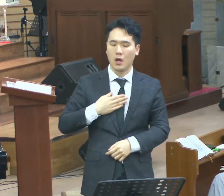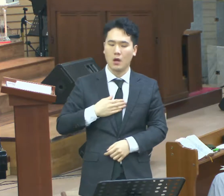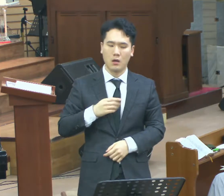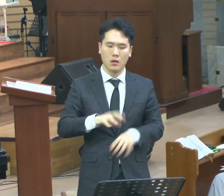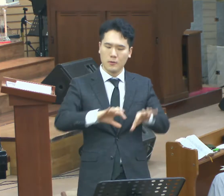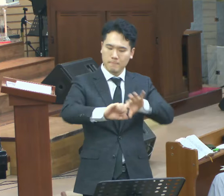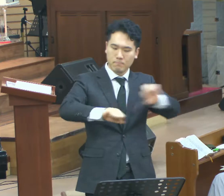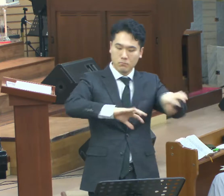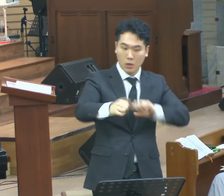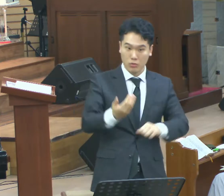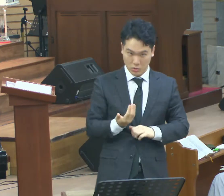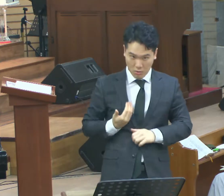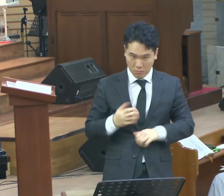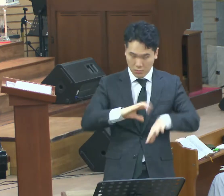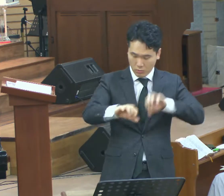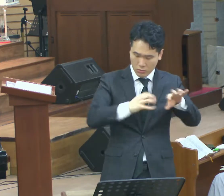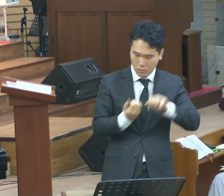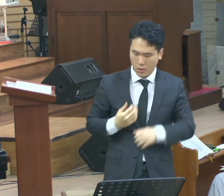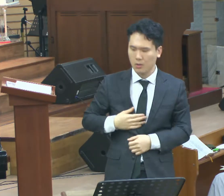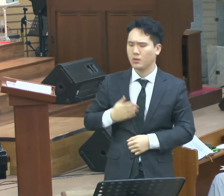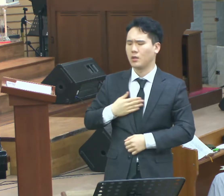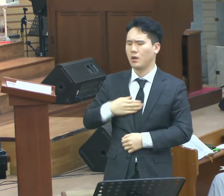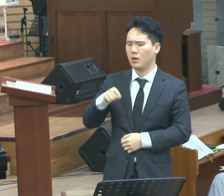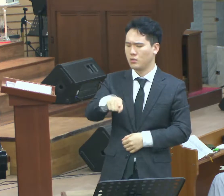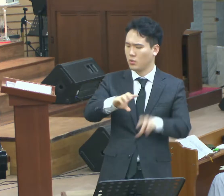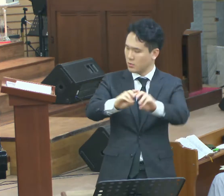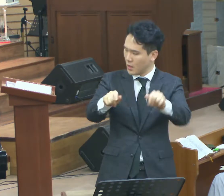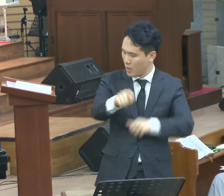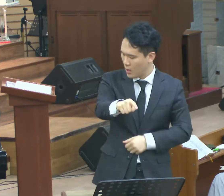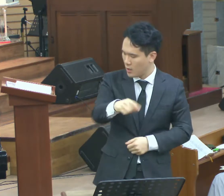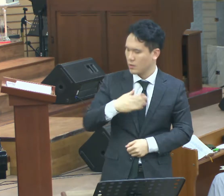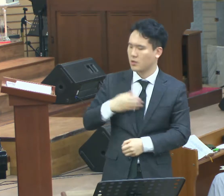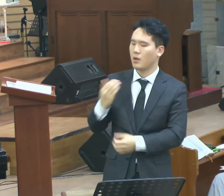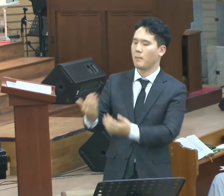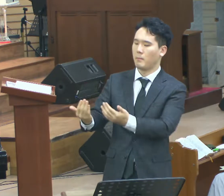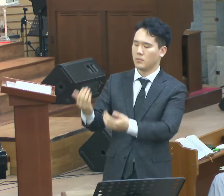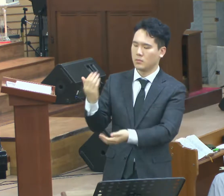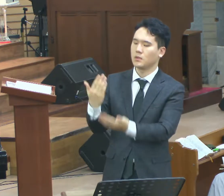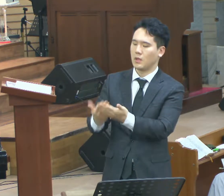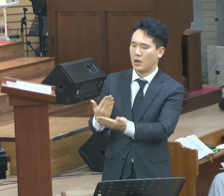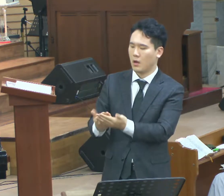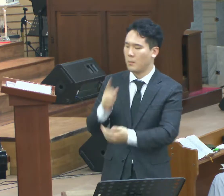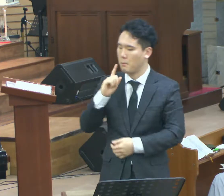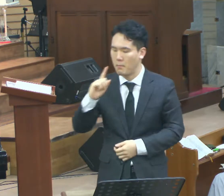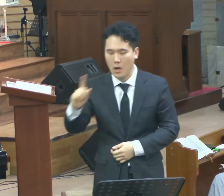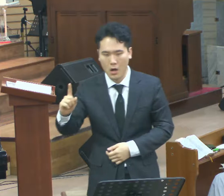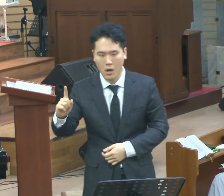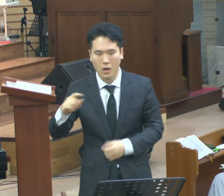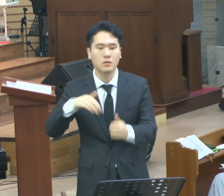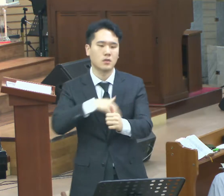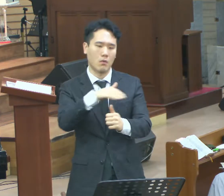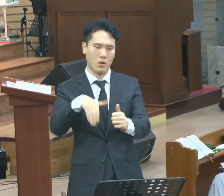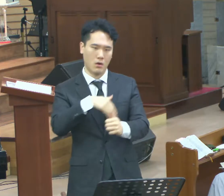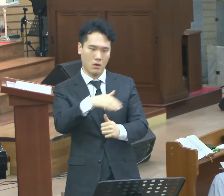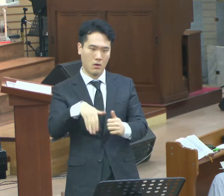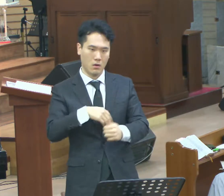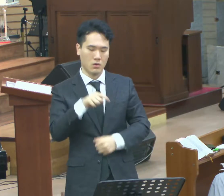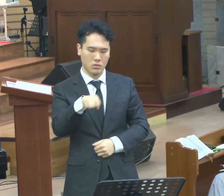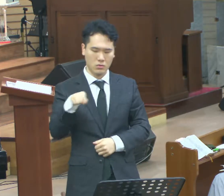여호수아 15장 1절에 보면 또 유다 자손의 지파가 그들의 가족대로 제비 뽑은 땅의